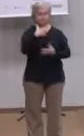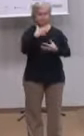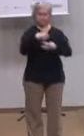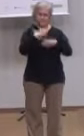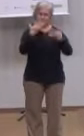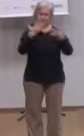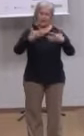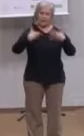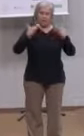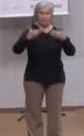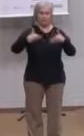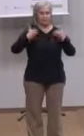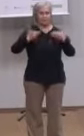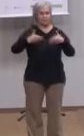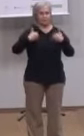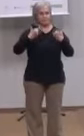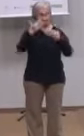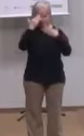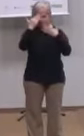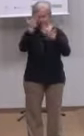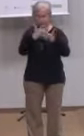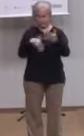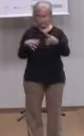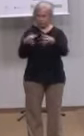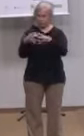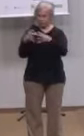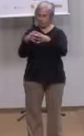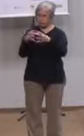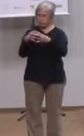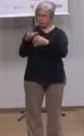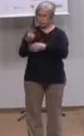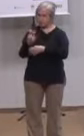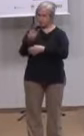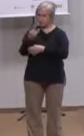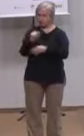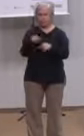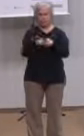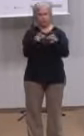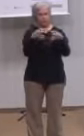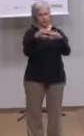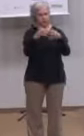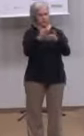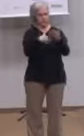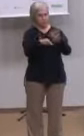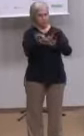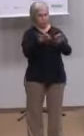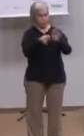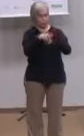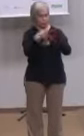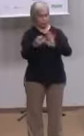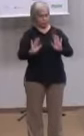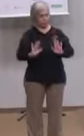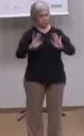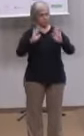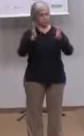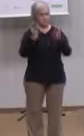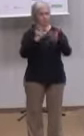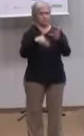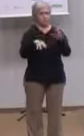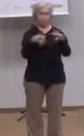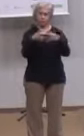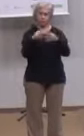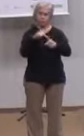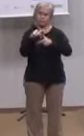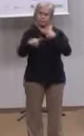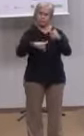alegria, agradecer a toda a equipe da Brela, né, do Dr. Carinho, do Dr. Abramo, a Érica. Enfim, toda essa